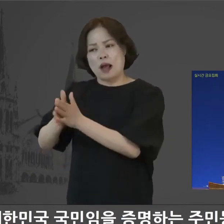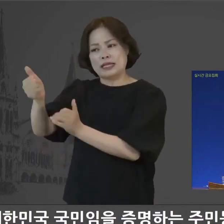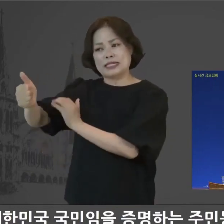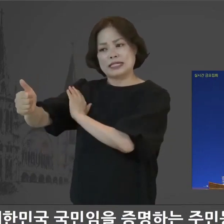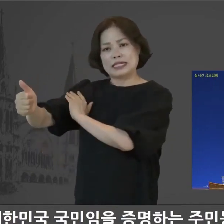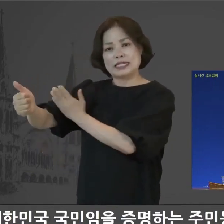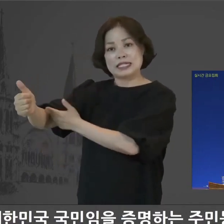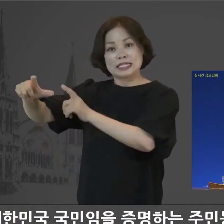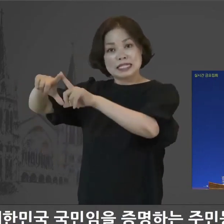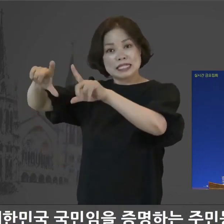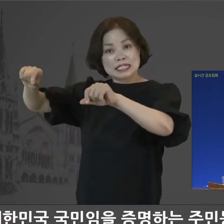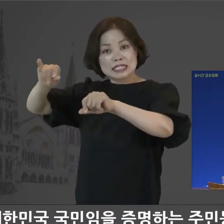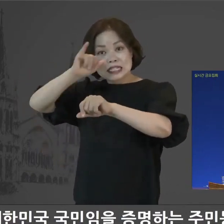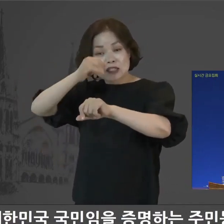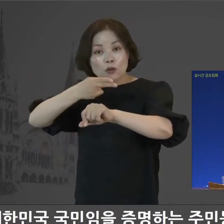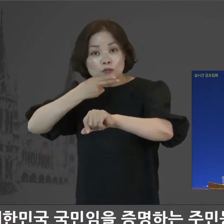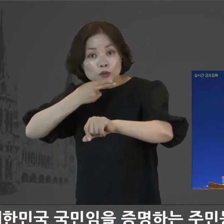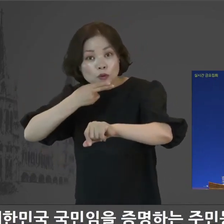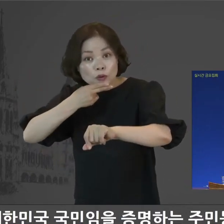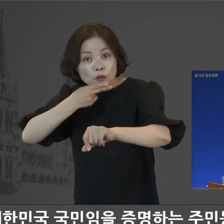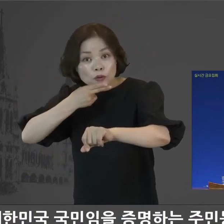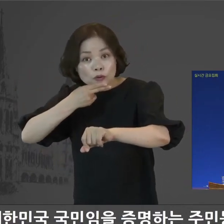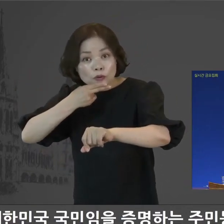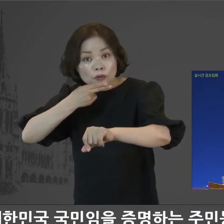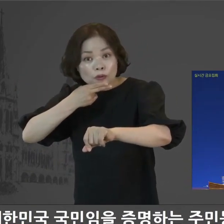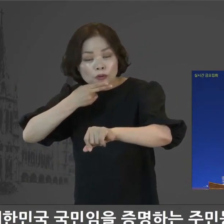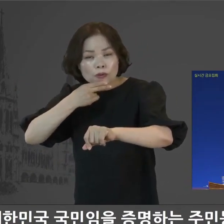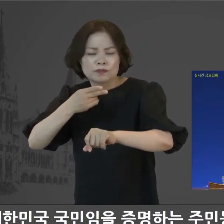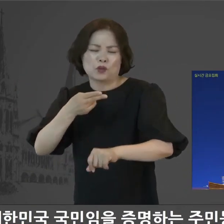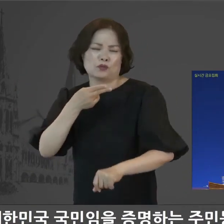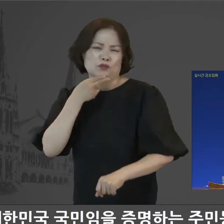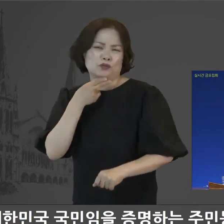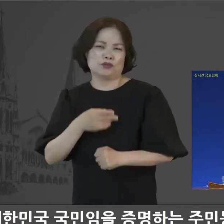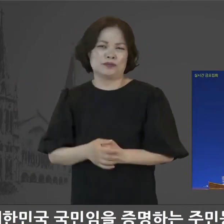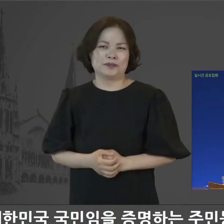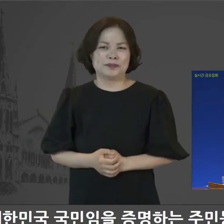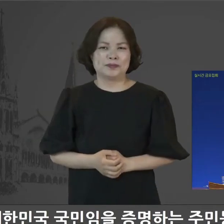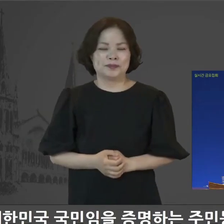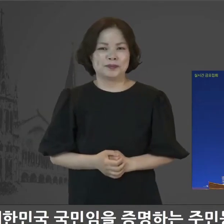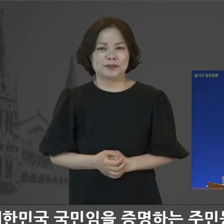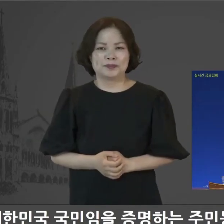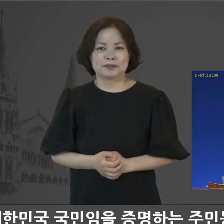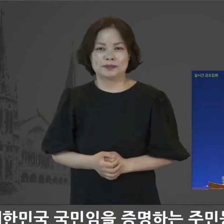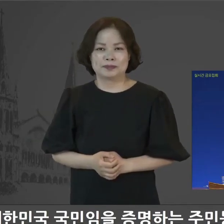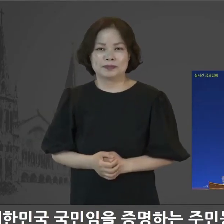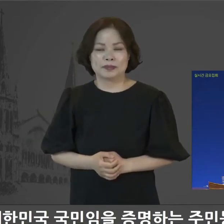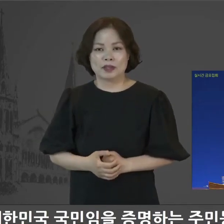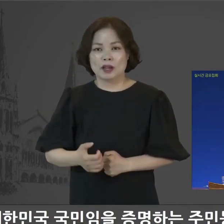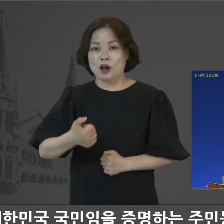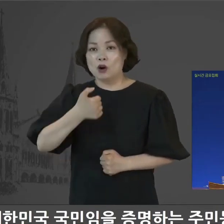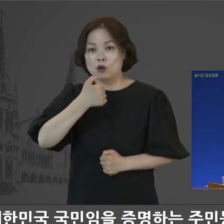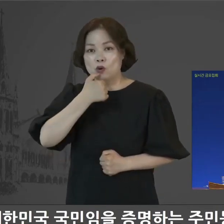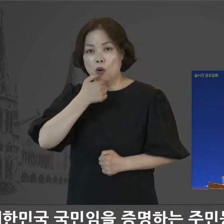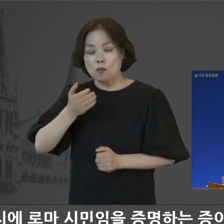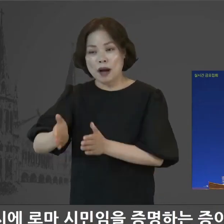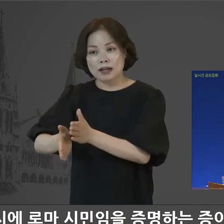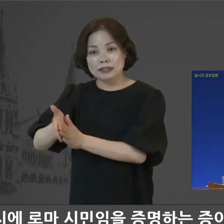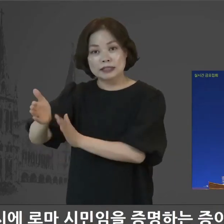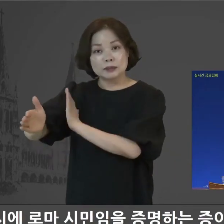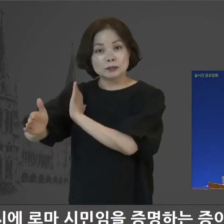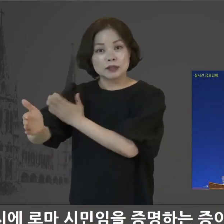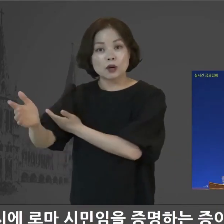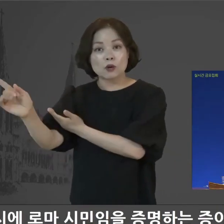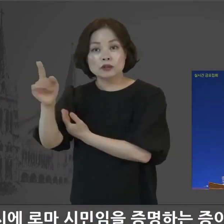증명하는 증이 있었겠습니까? 없었겠습니까? 없었습니다. 로마 시민권을 그러면